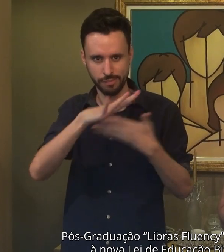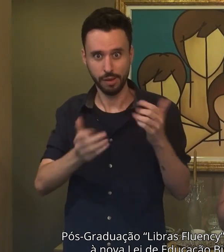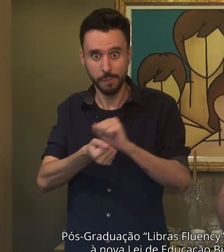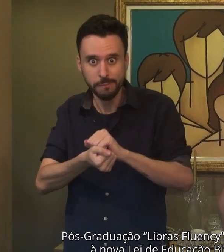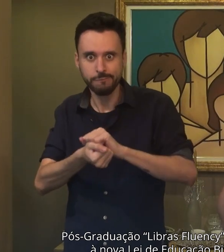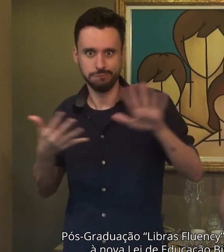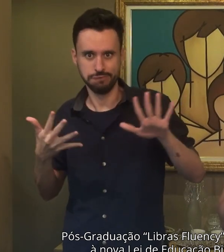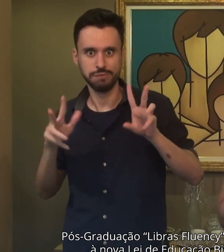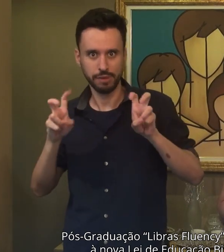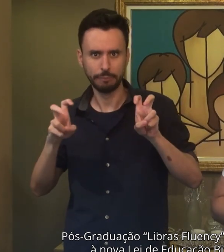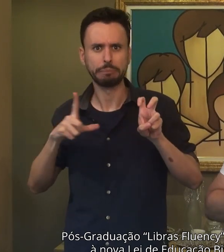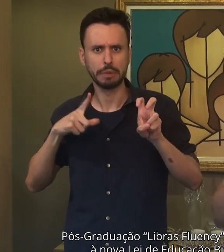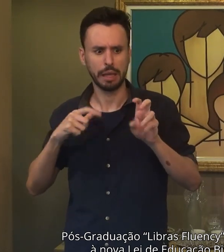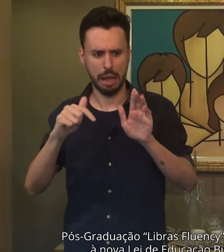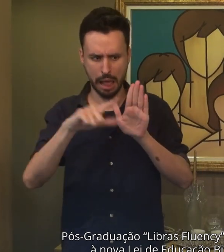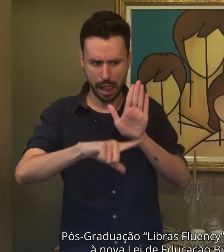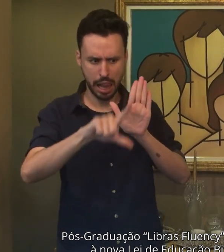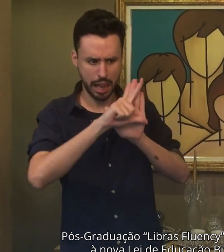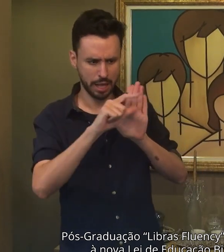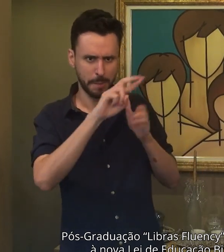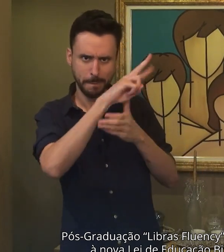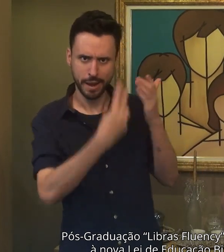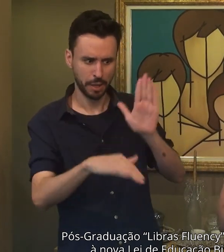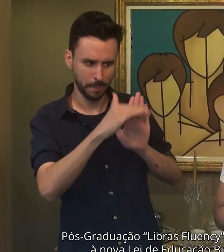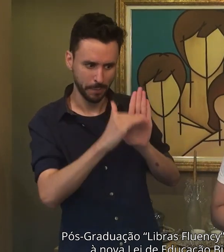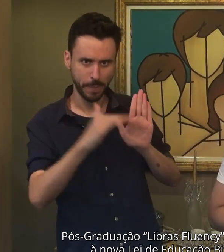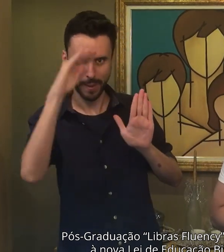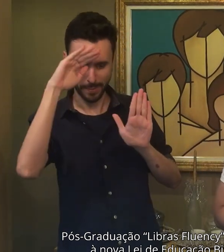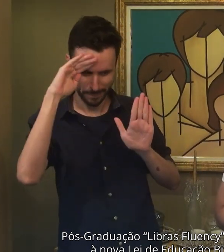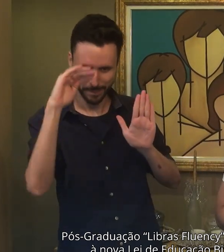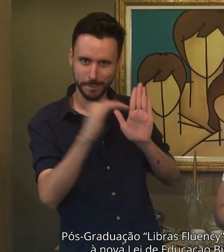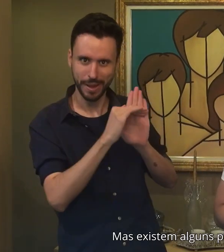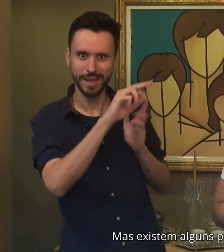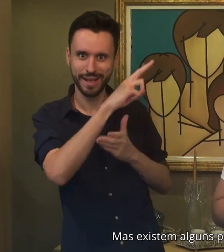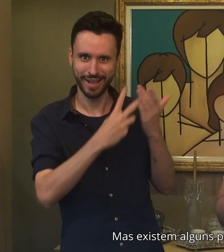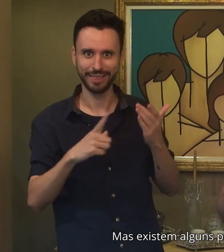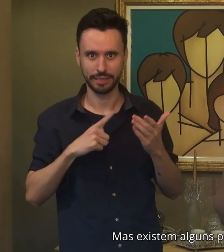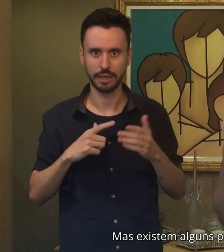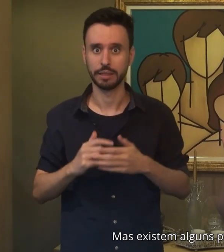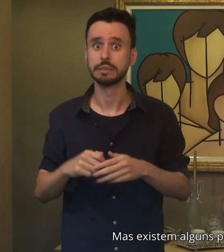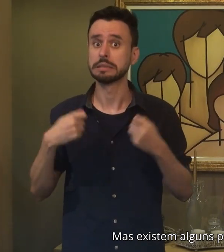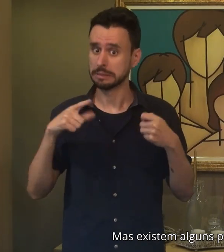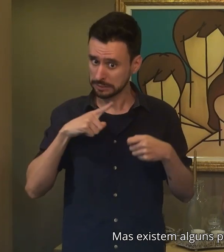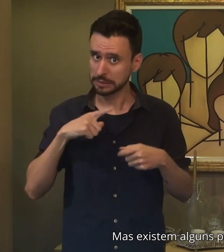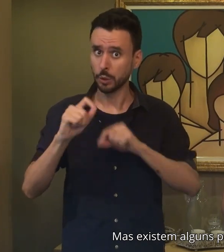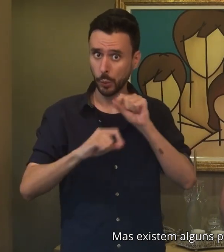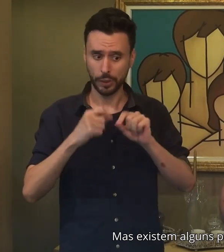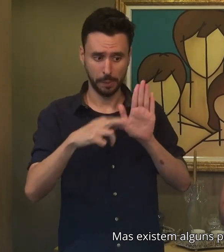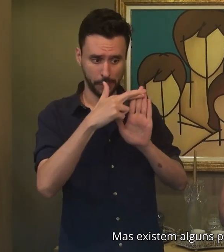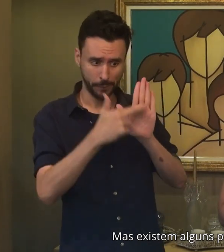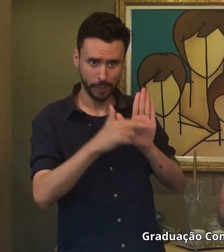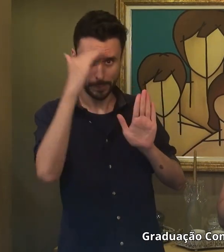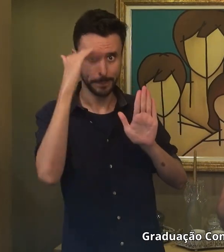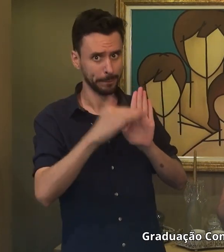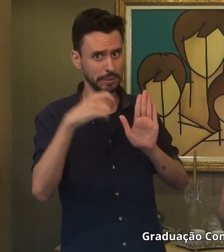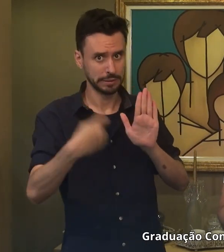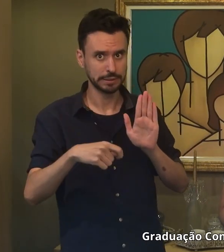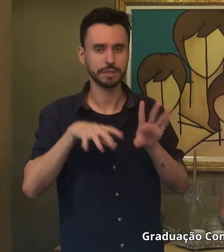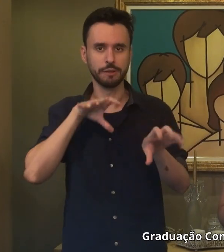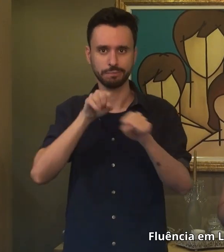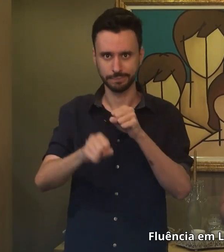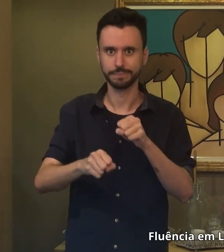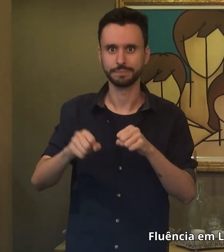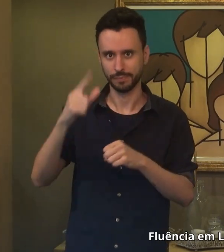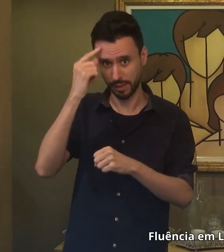Fluence, totalmente adequada à nova lei de educação bilingüe de surdos. Mas existem alguns pré-requisitos. Graduação